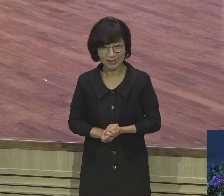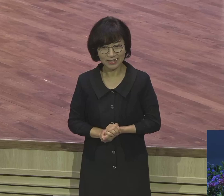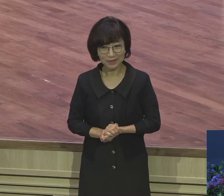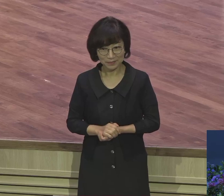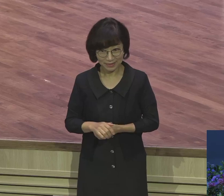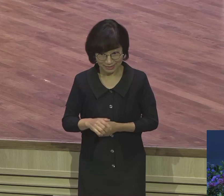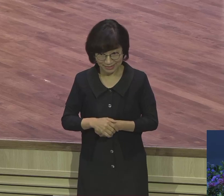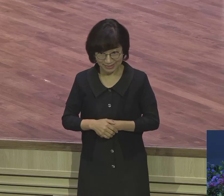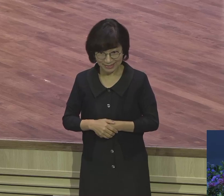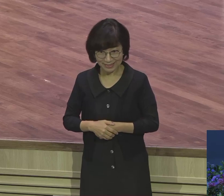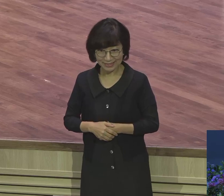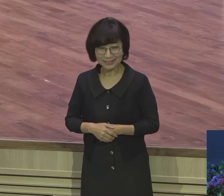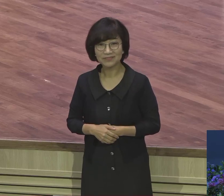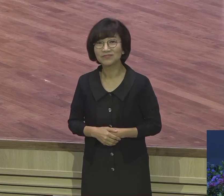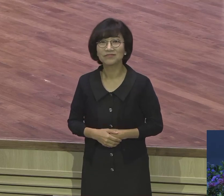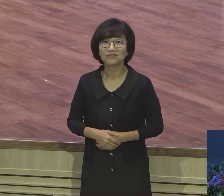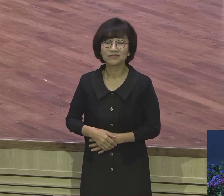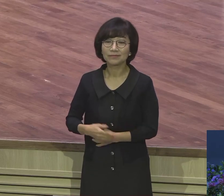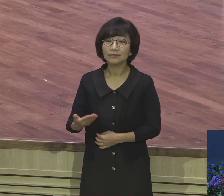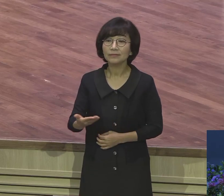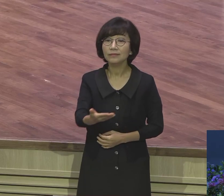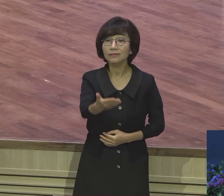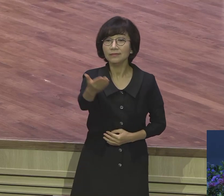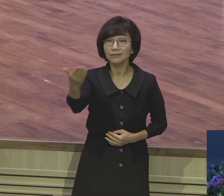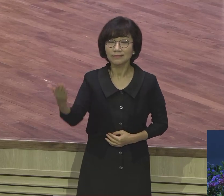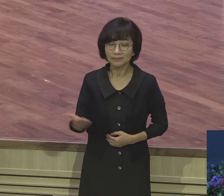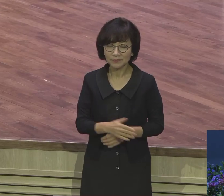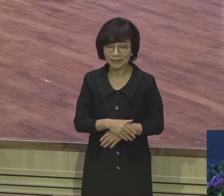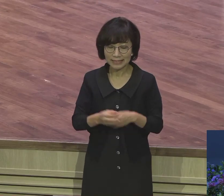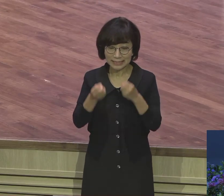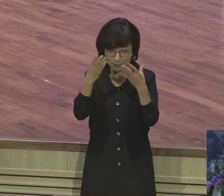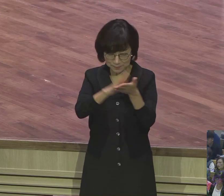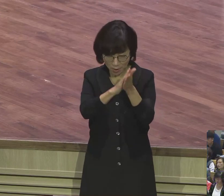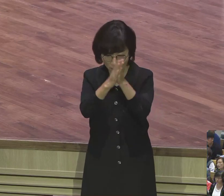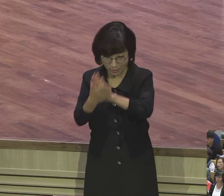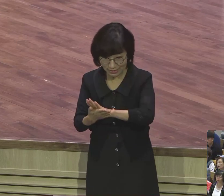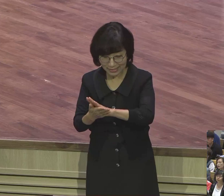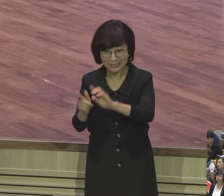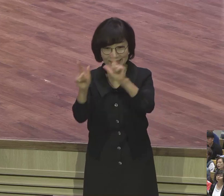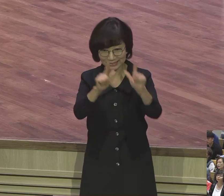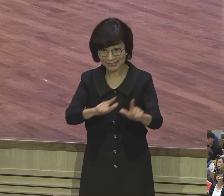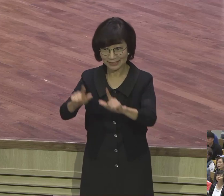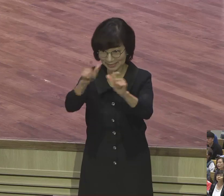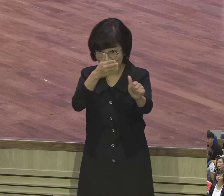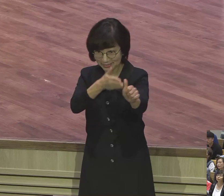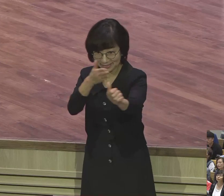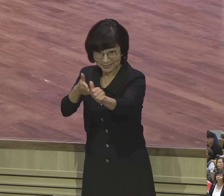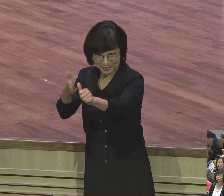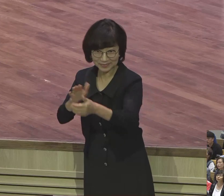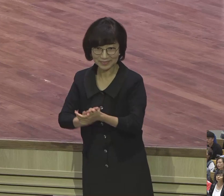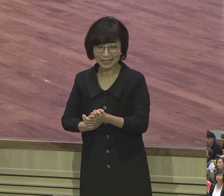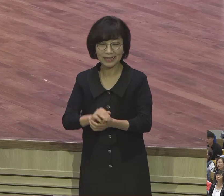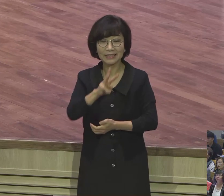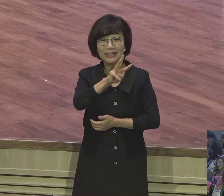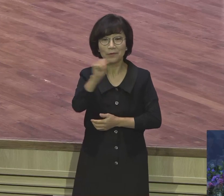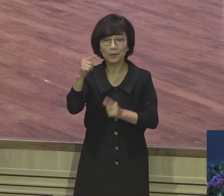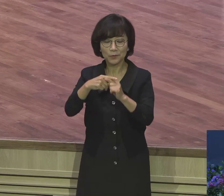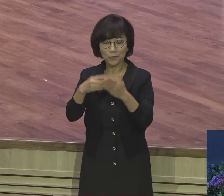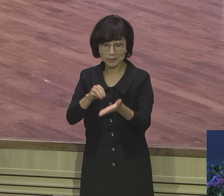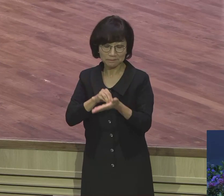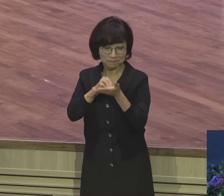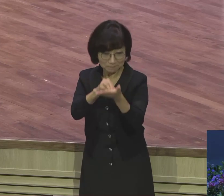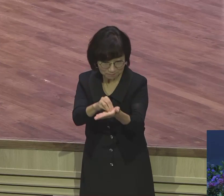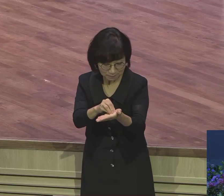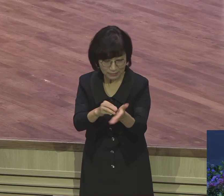사는 증거예요. 자, 우리 예원교 모든 성도들 바뀐 인생을 살기 바랍니다. 예원교회 나와 예수 믿고 예수가